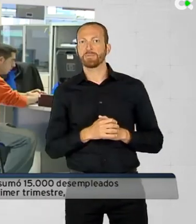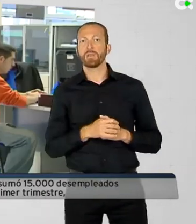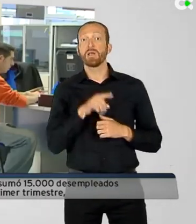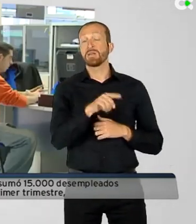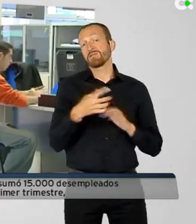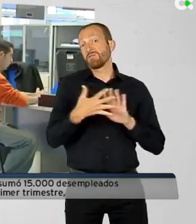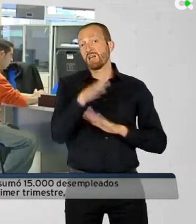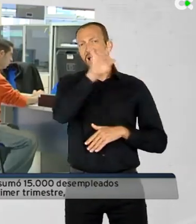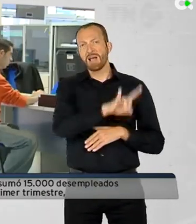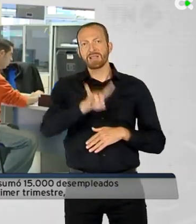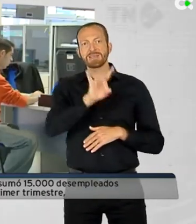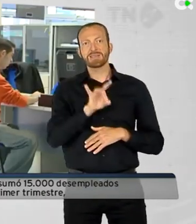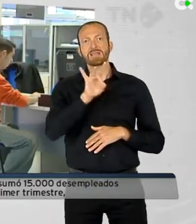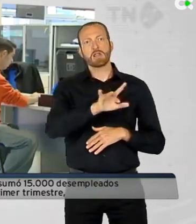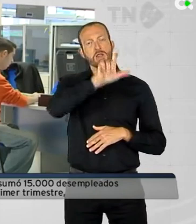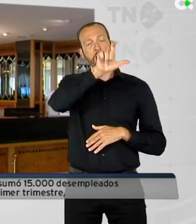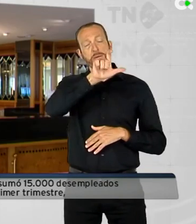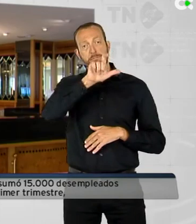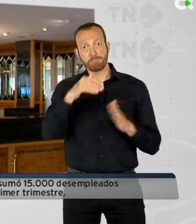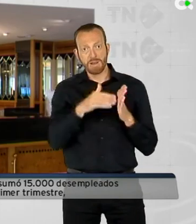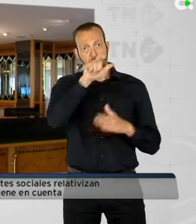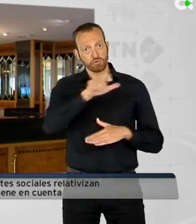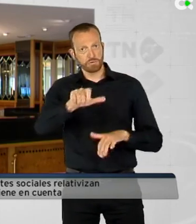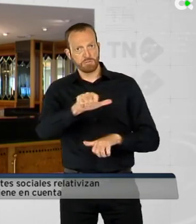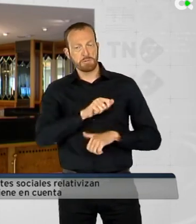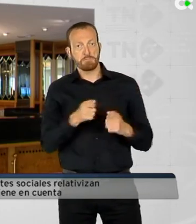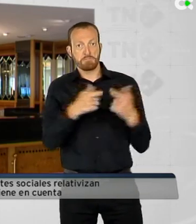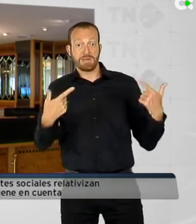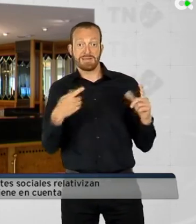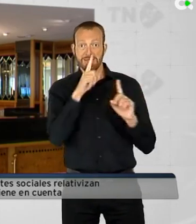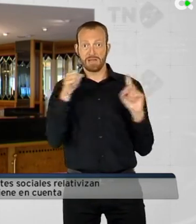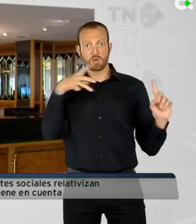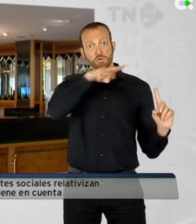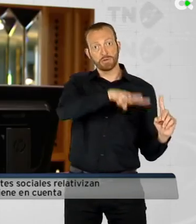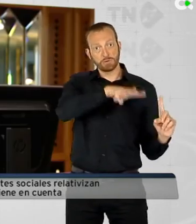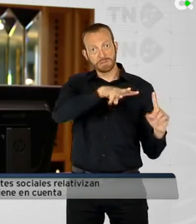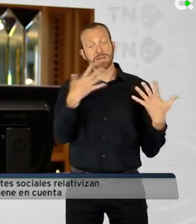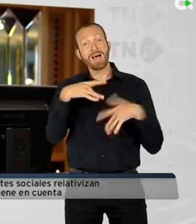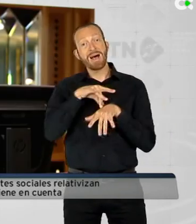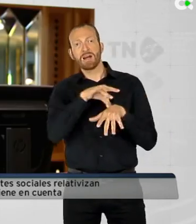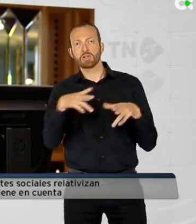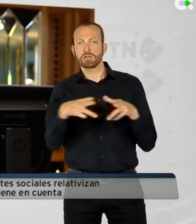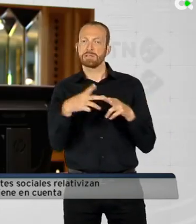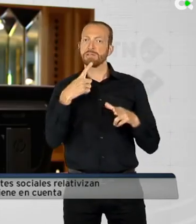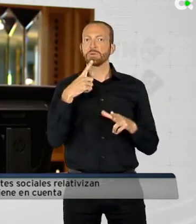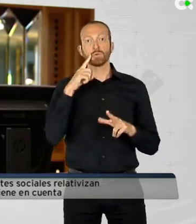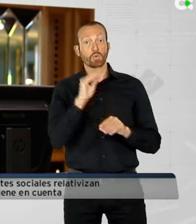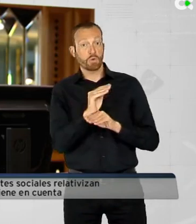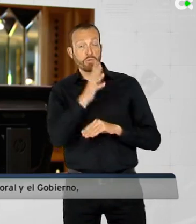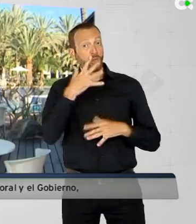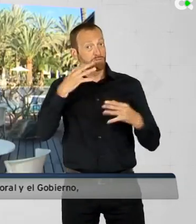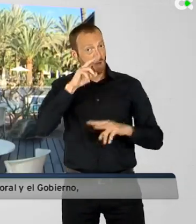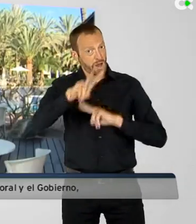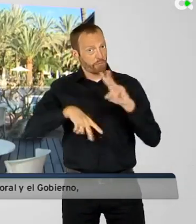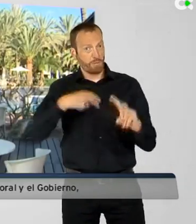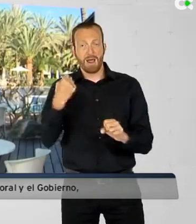Canarias sumó 15.000 desempleados durante el primer trimestre, un dato que los agentes sociales relativizan porque no tiene en cuenta